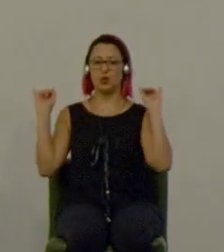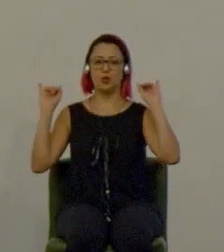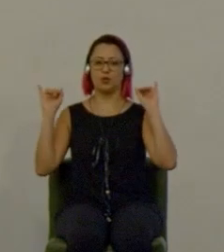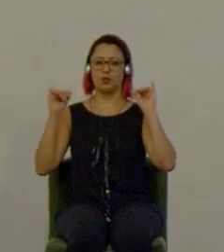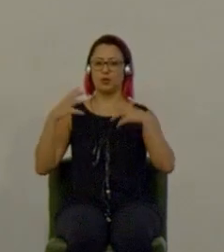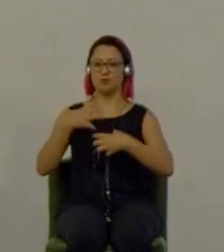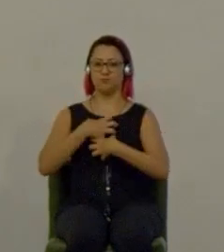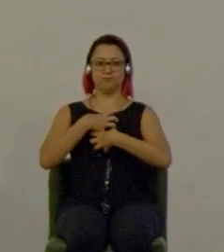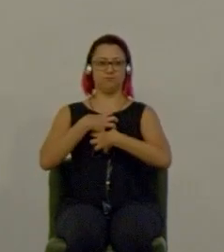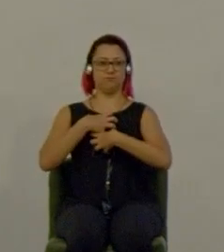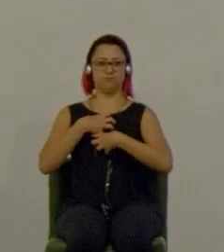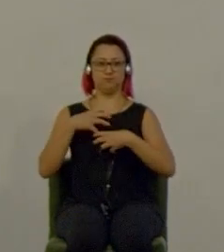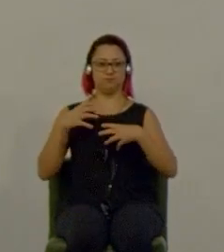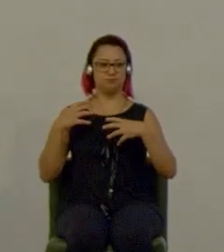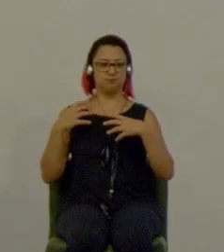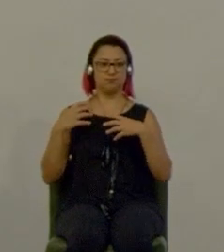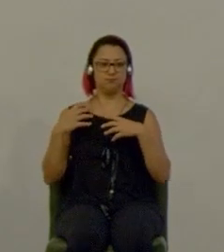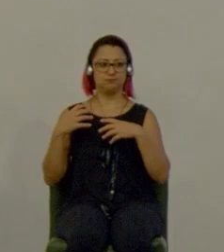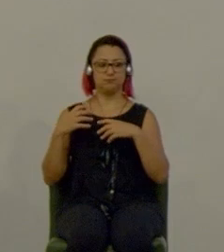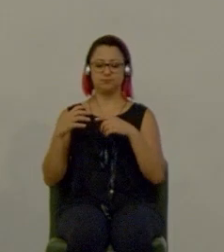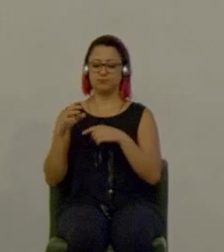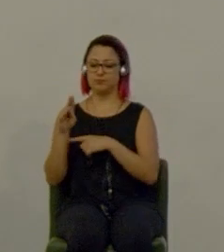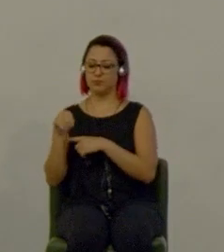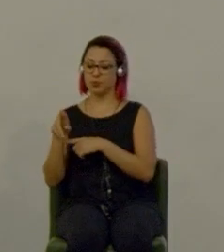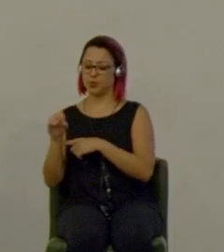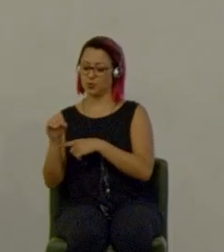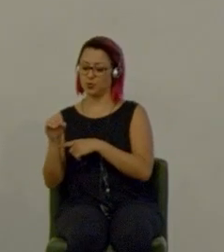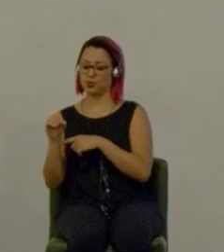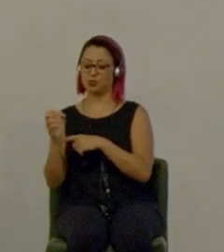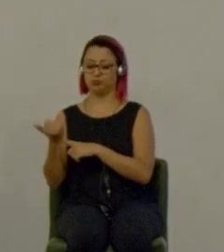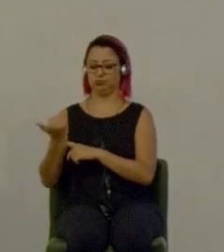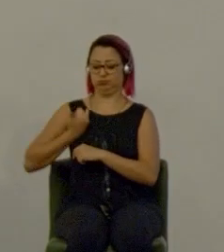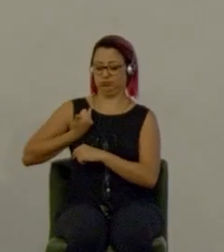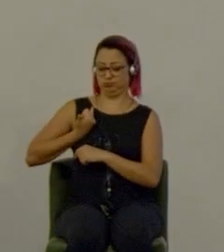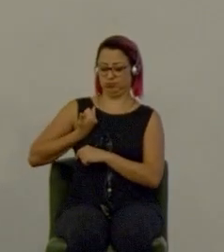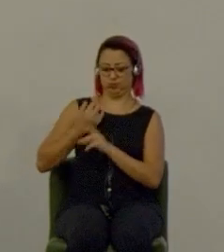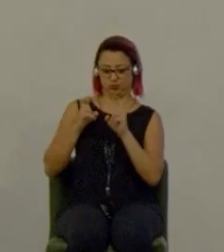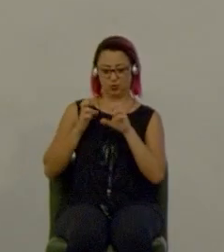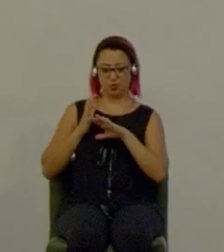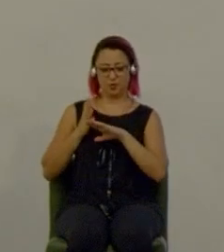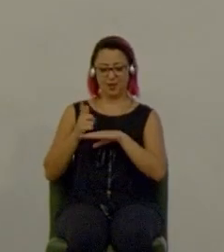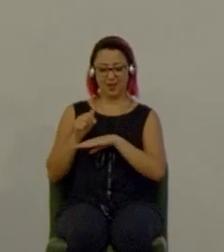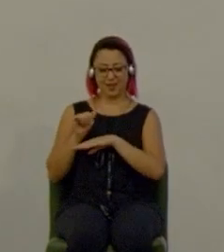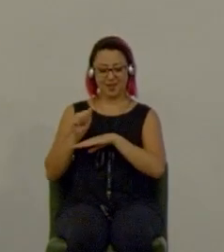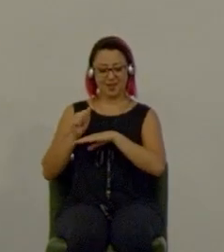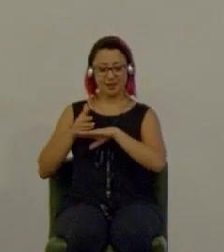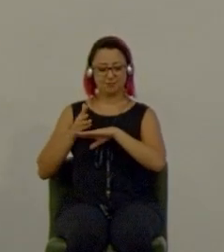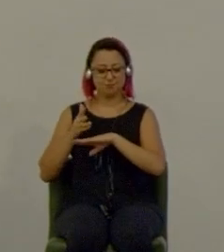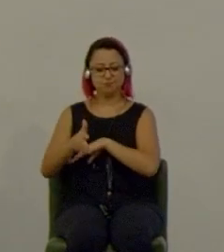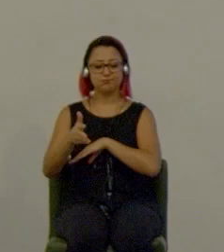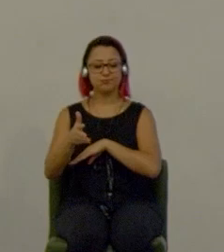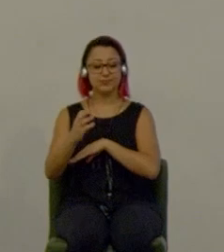C'est Bruno, il l'a raconté en parlant de cette entrée de Gaïa sur la scène politique,